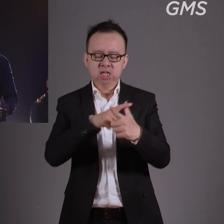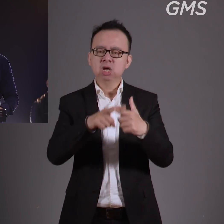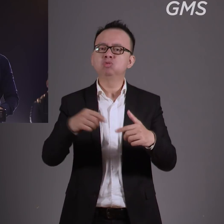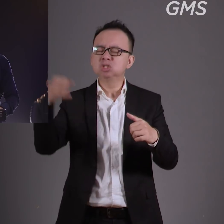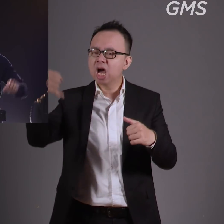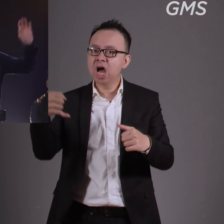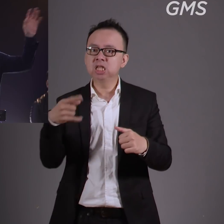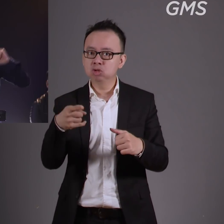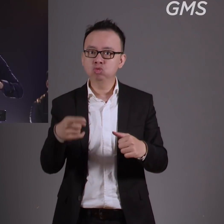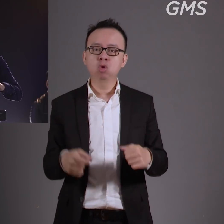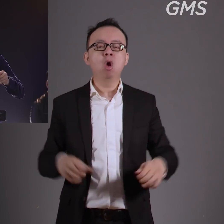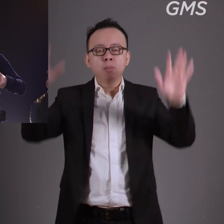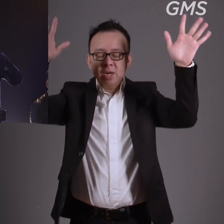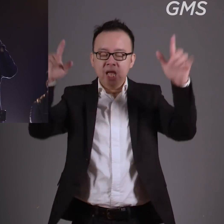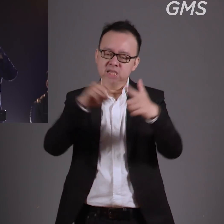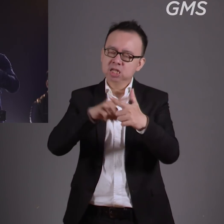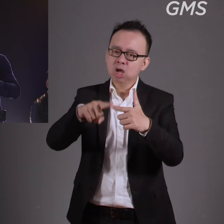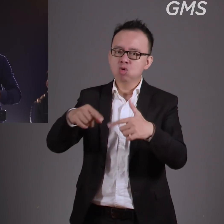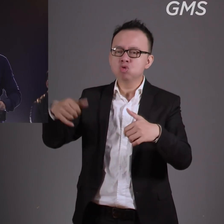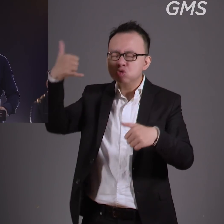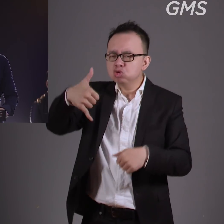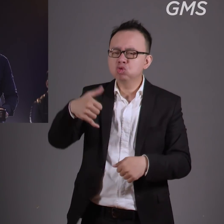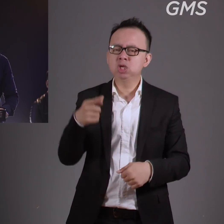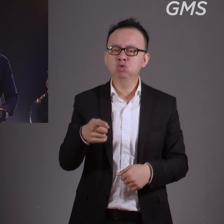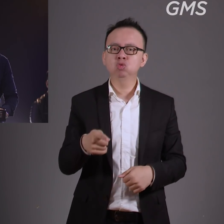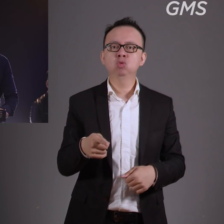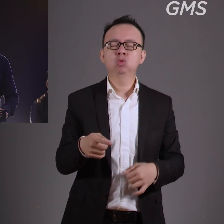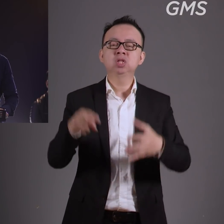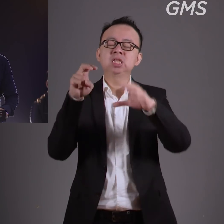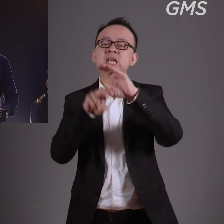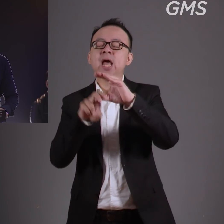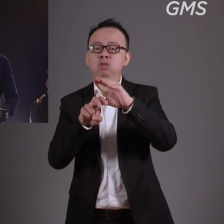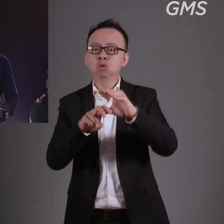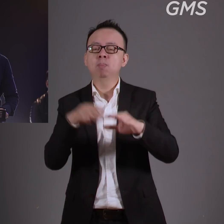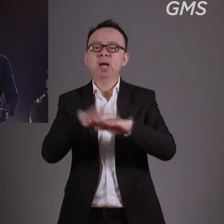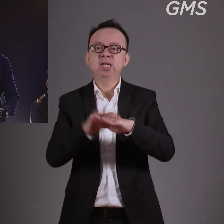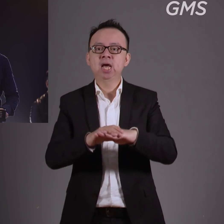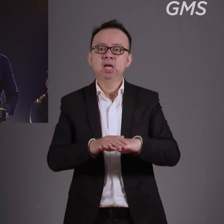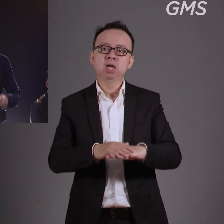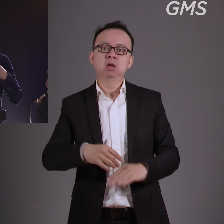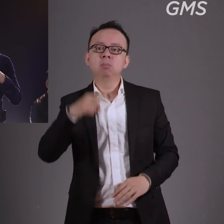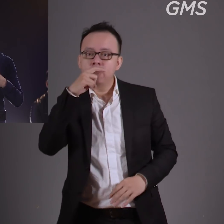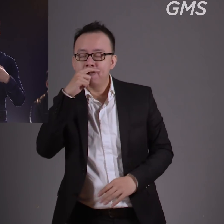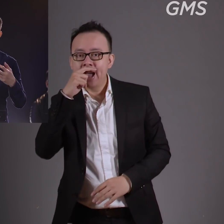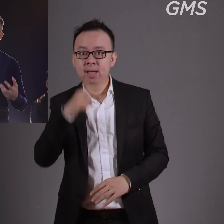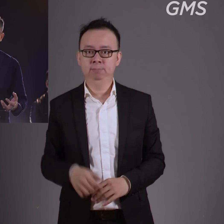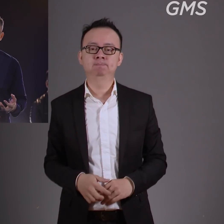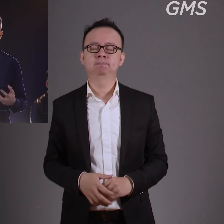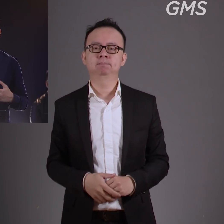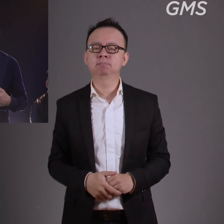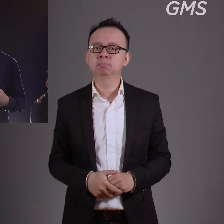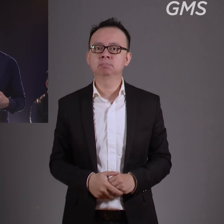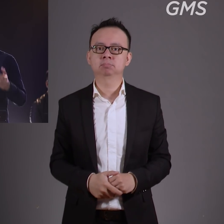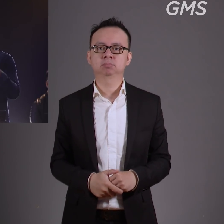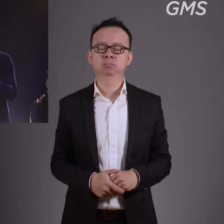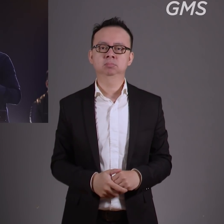keluarga. Berkat kutuk pada silsilah atau family tree itu tergantung sang suami. Bukan berarti kita nggak punya pilihan